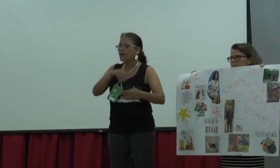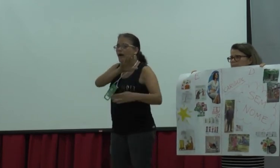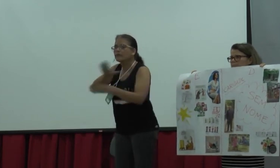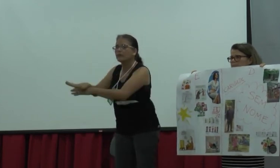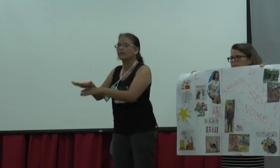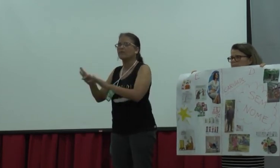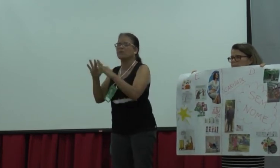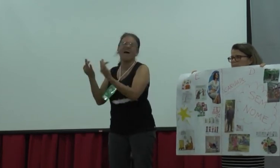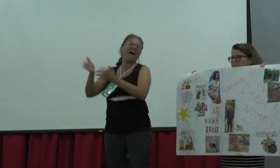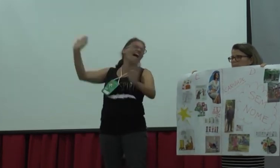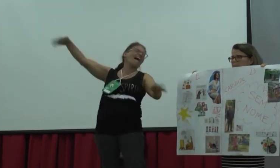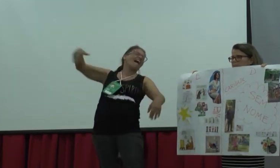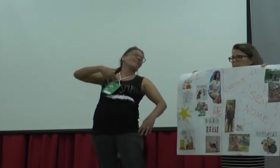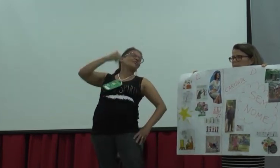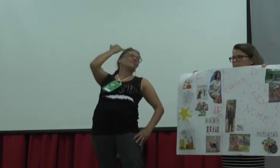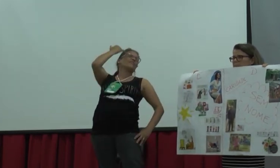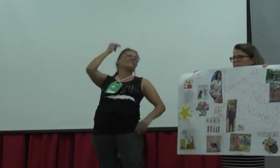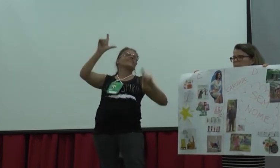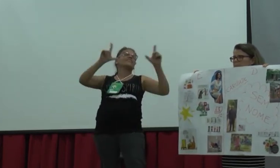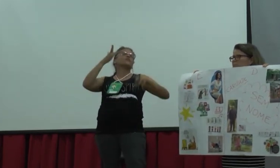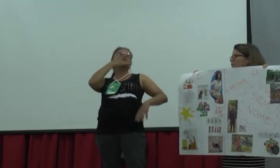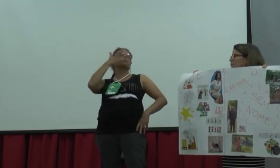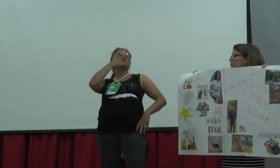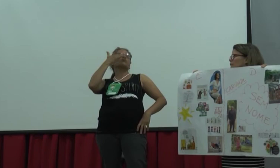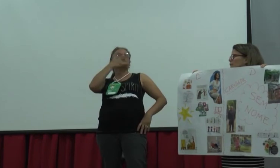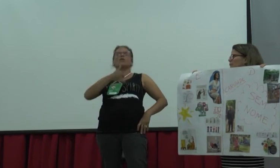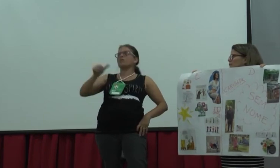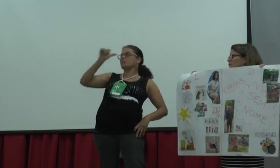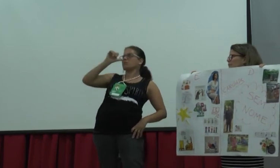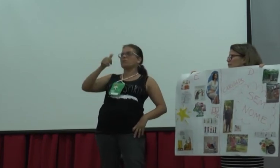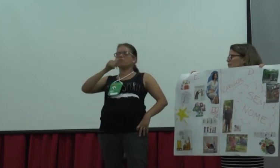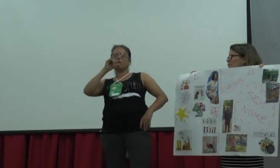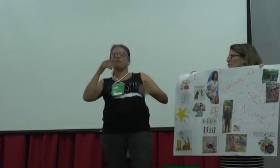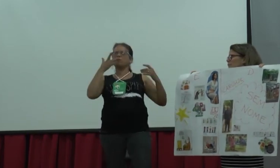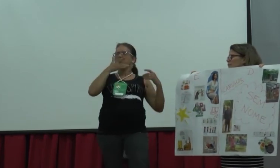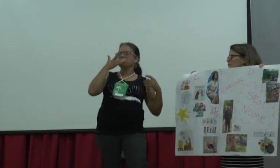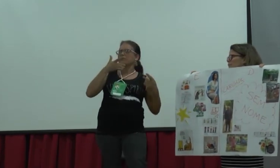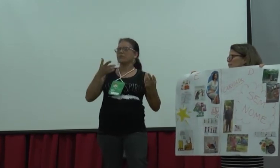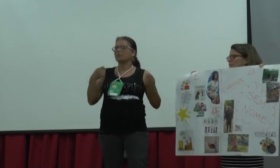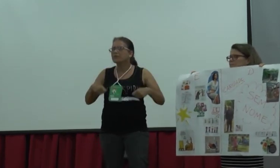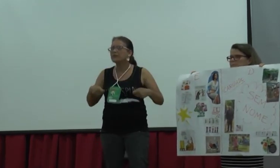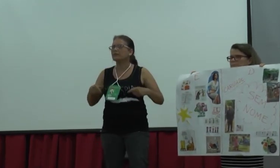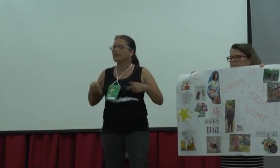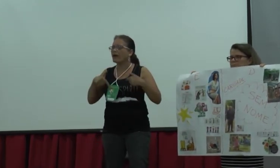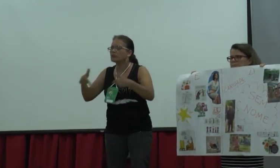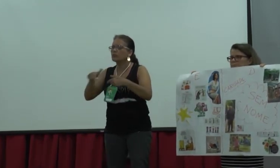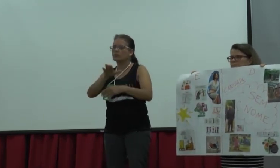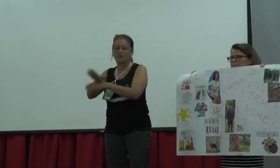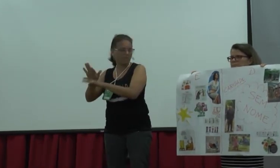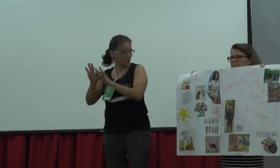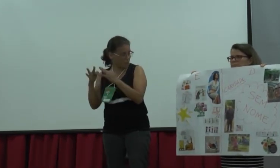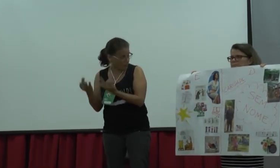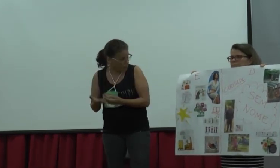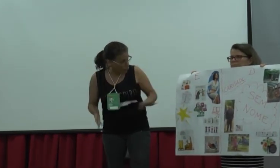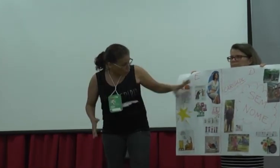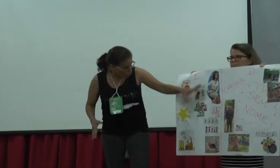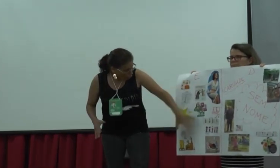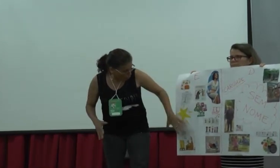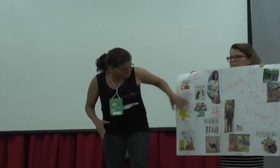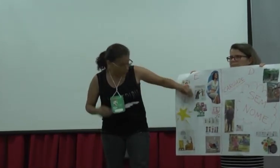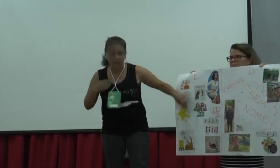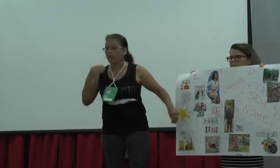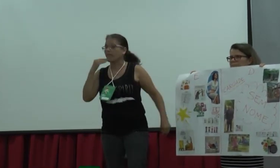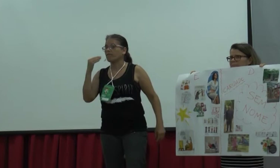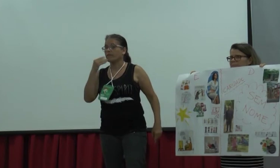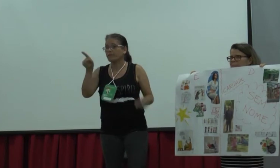Preguiça também. Ah, eu não quero ajudar nada, não. Eu não quero ficar aqui só bebendo, encostado no sofá, não quero ajudar